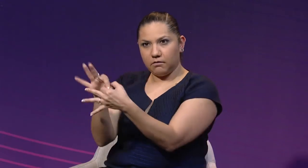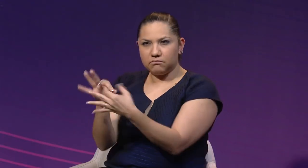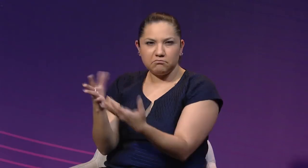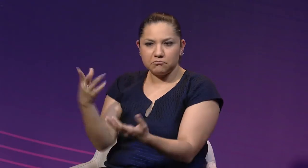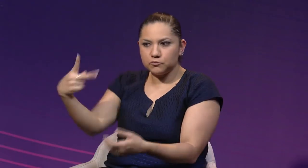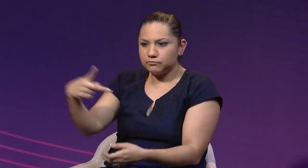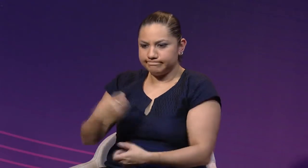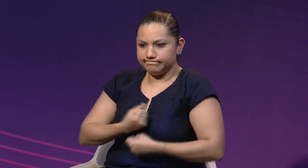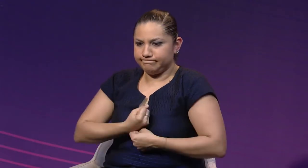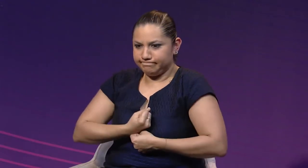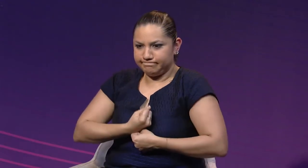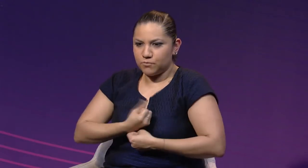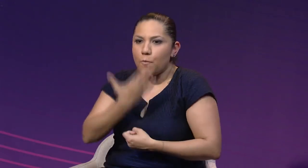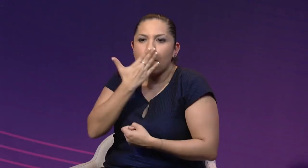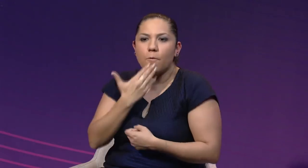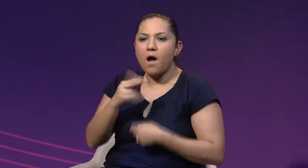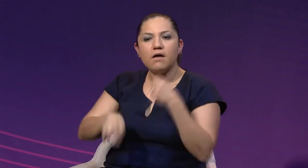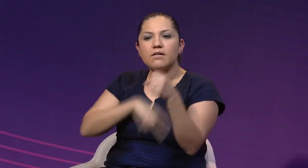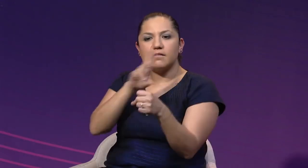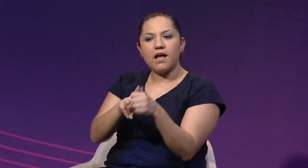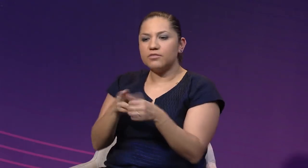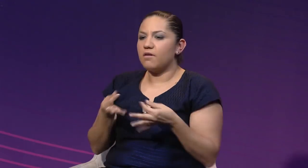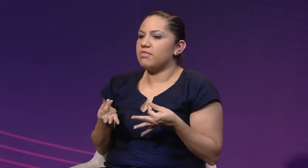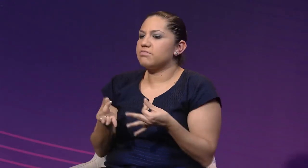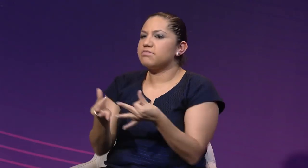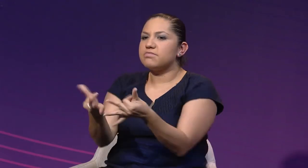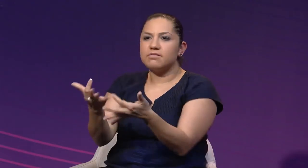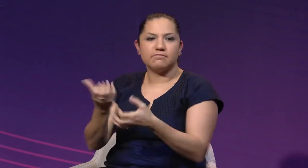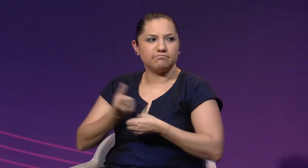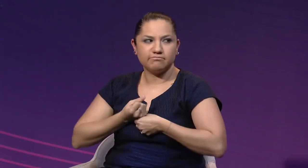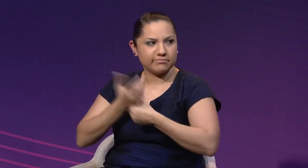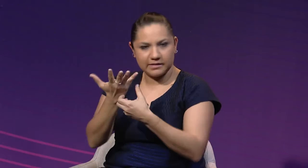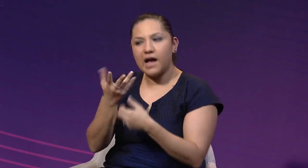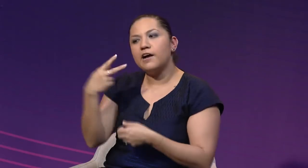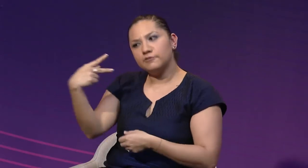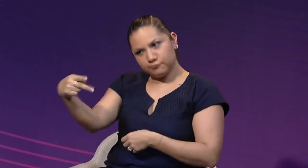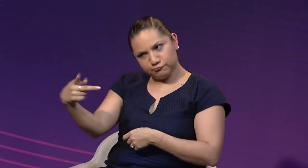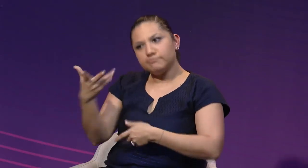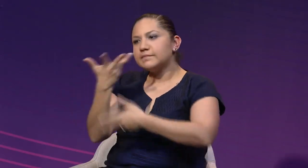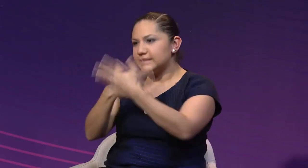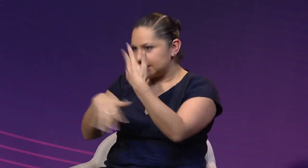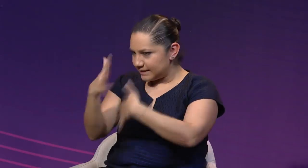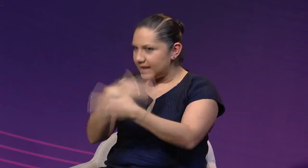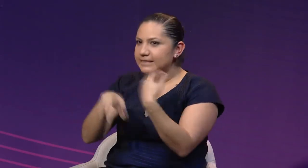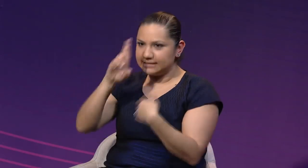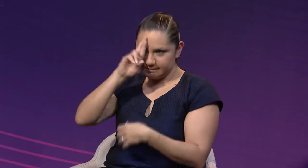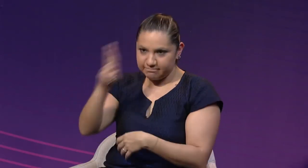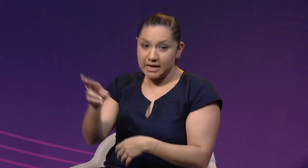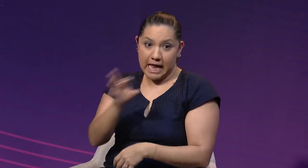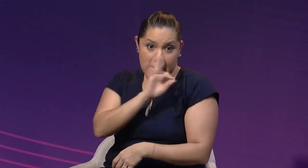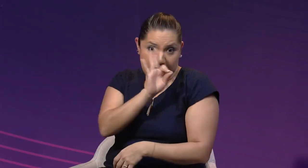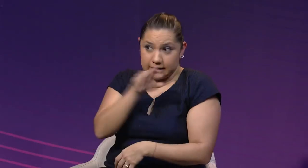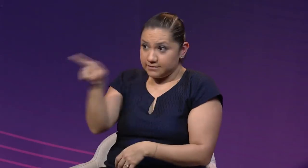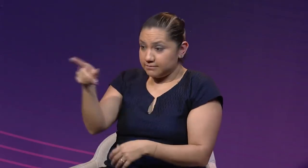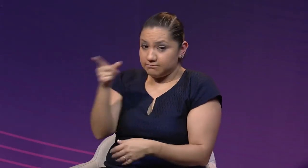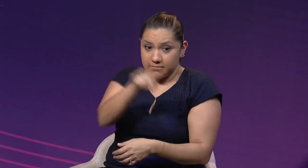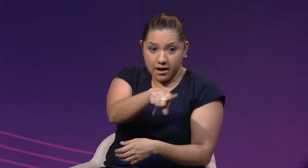No puedo pedirle al sordo, por ejemplo, sí, está bien, pero cuéntamelo en español. Es muy difícil que ellos